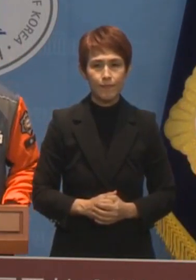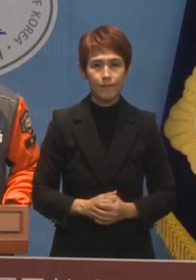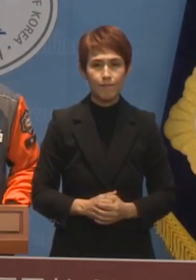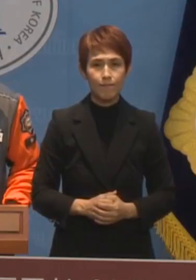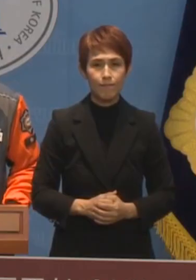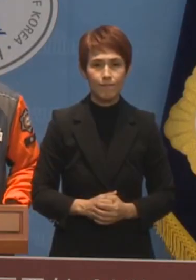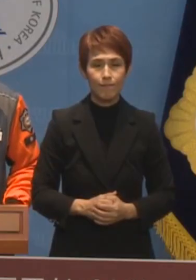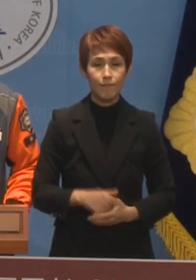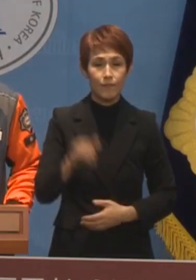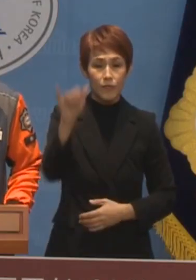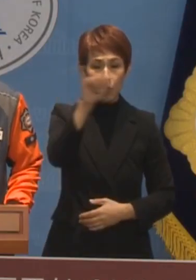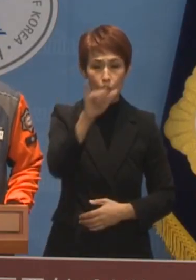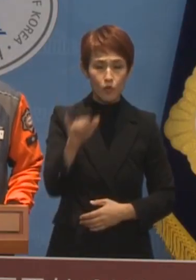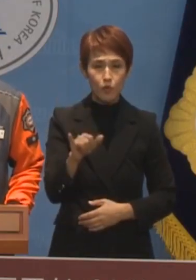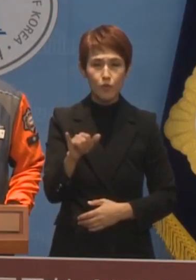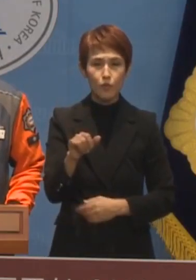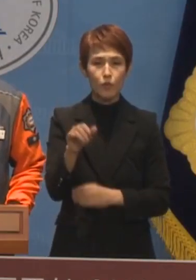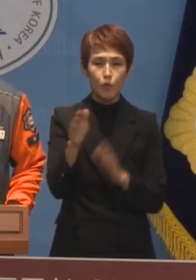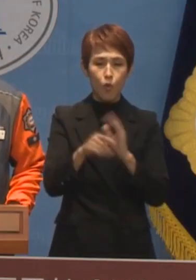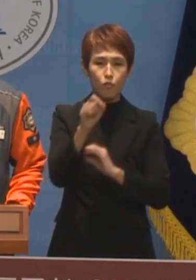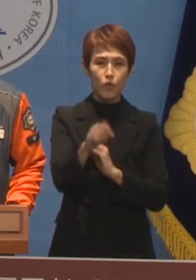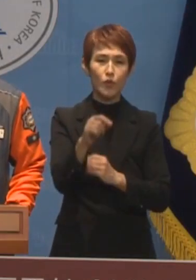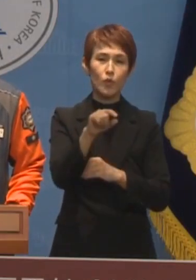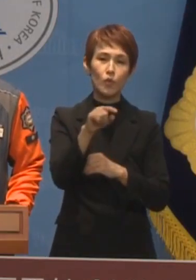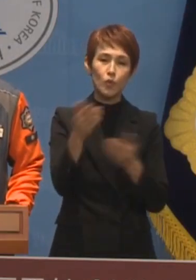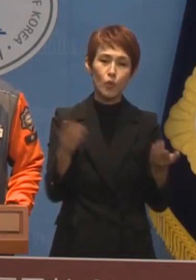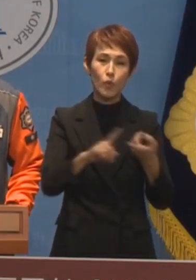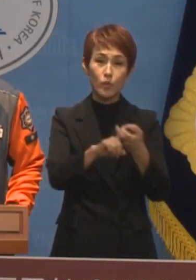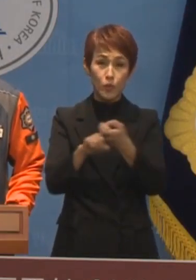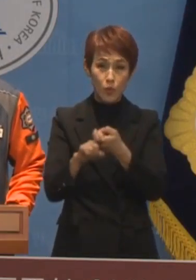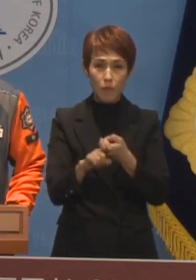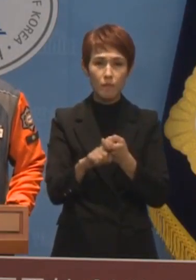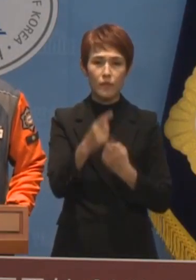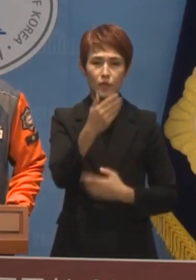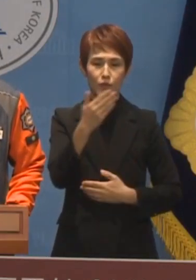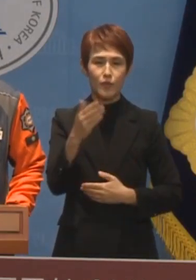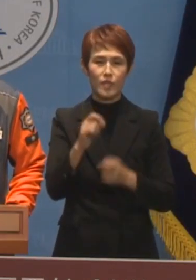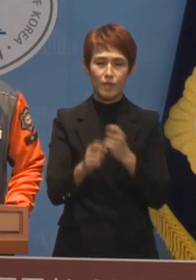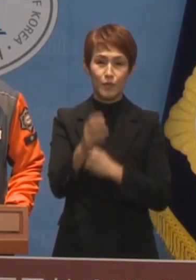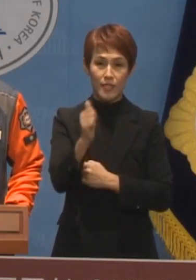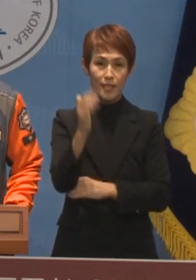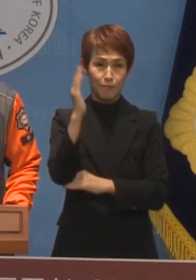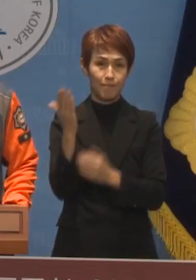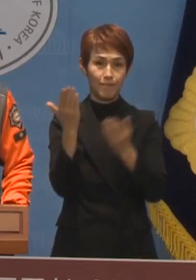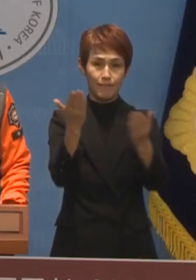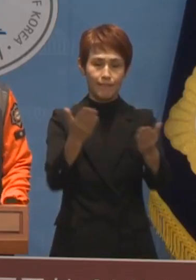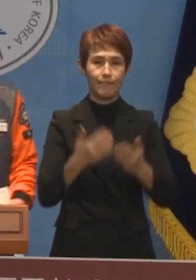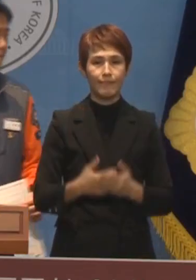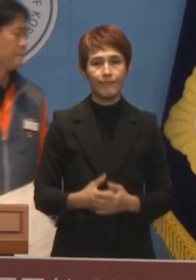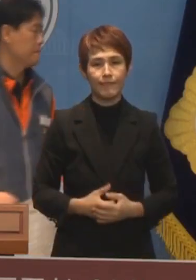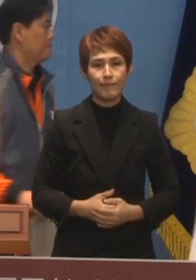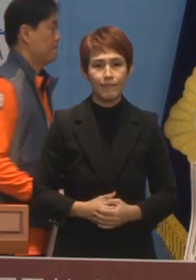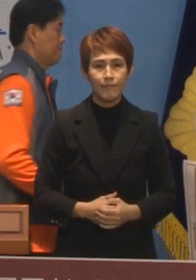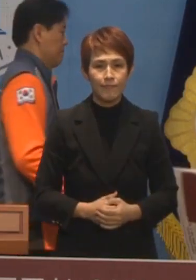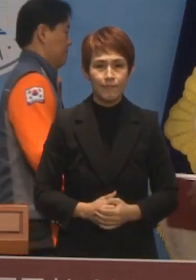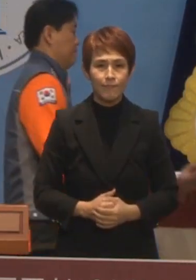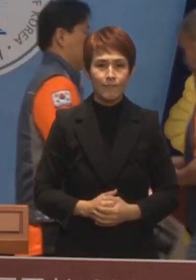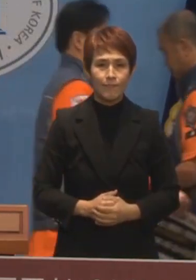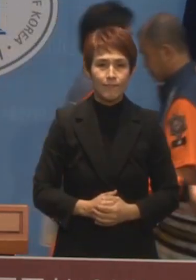다음으로 전국 공무원 노동조합 김종수 서울 소방지부장님의 기자회견문 낭독이겠습니다.